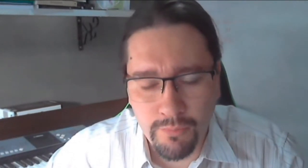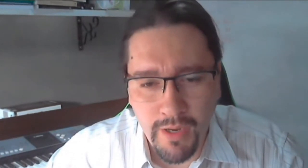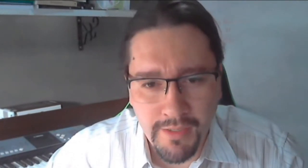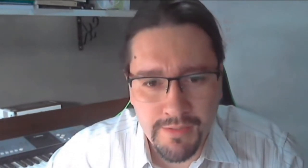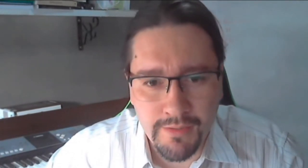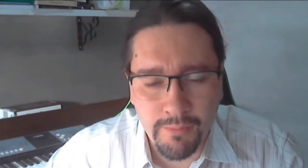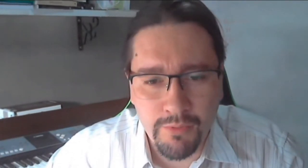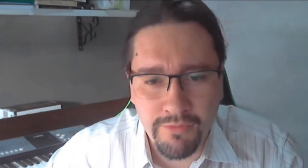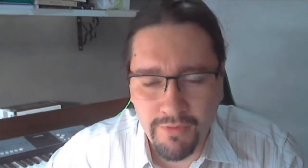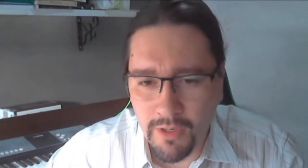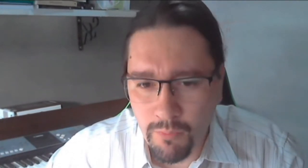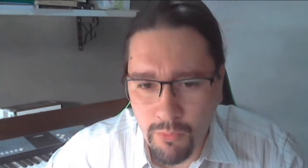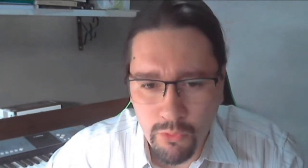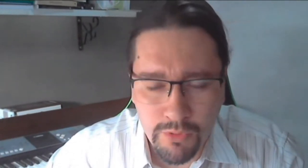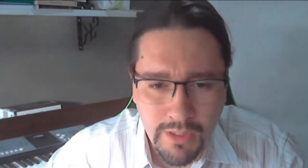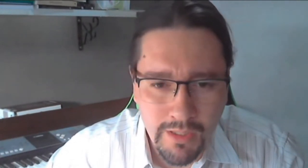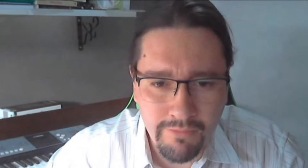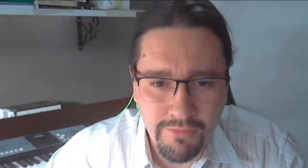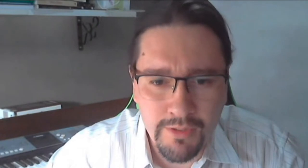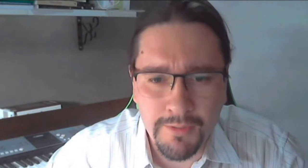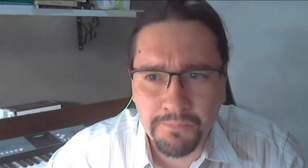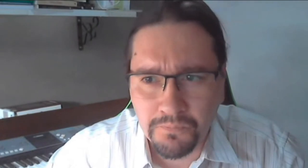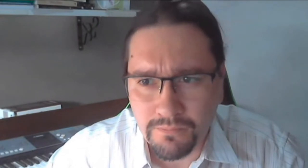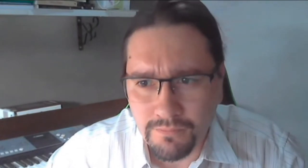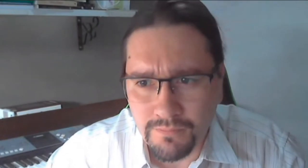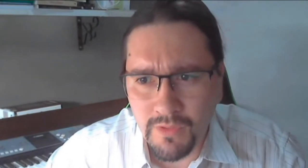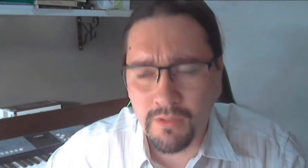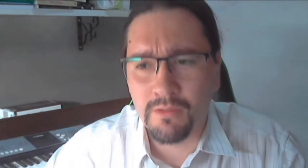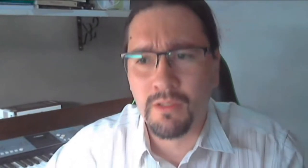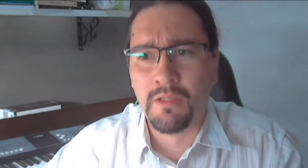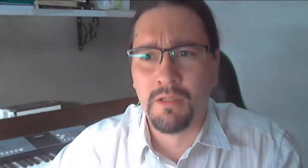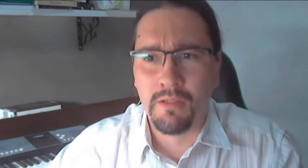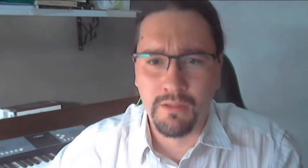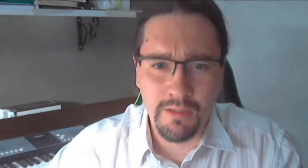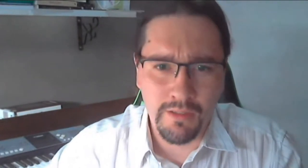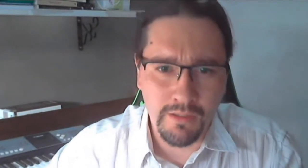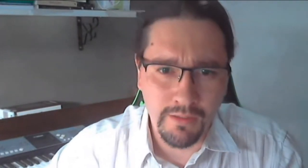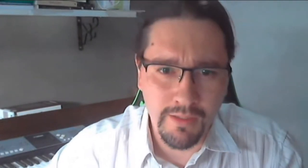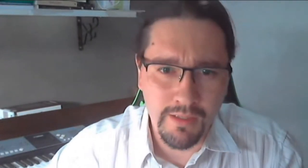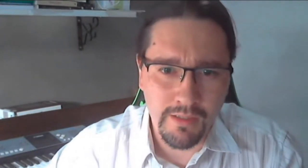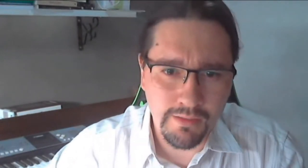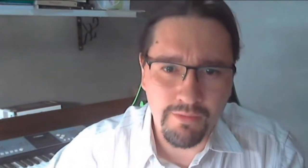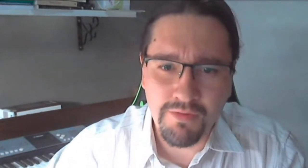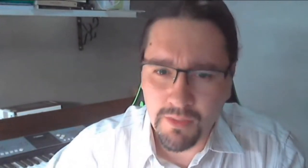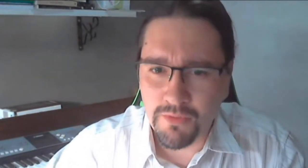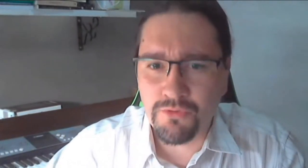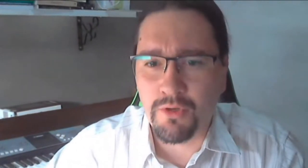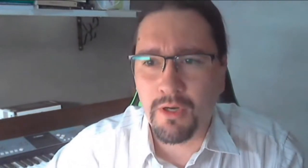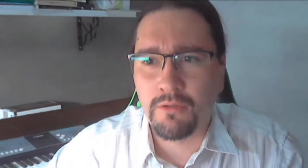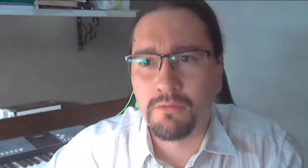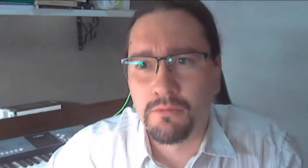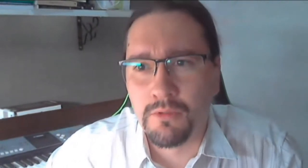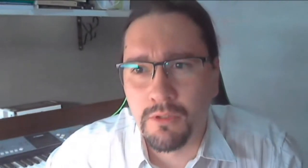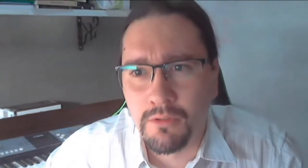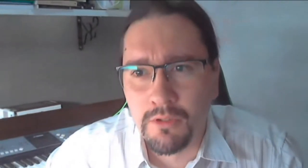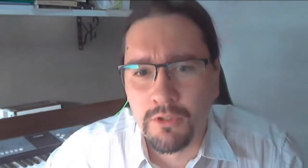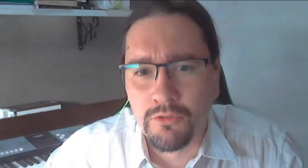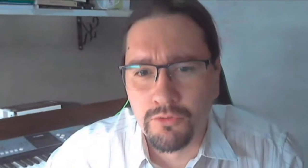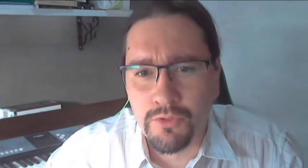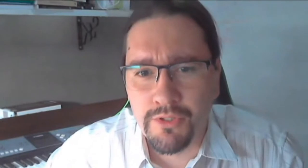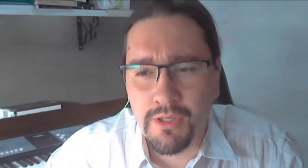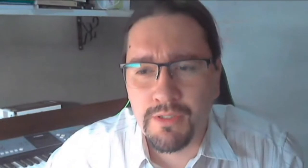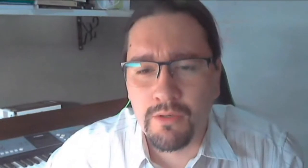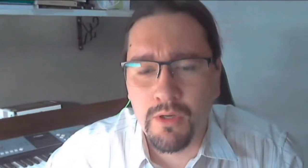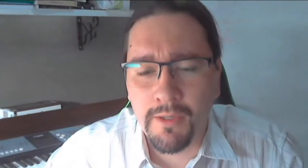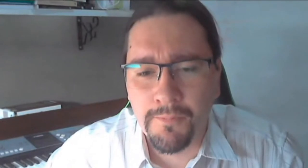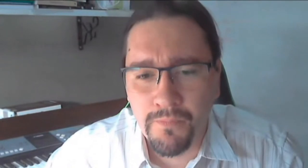para o nosso país, né, poder falar um pouco da vida, né, e da vida profissional, né,